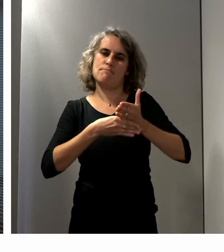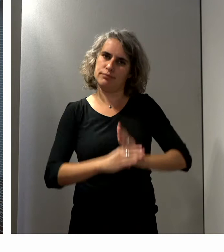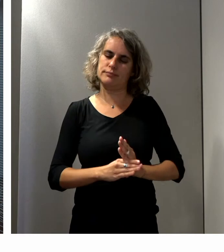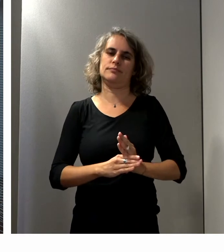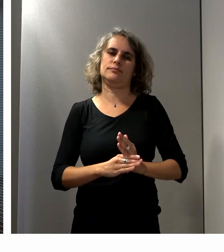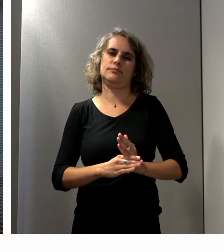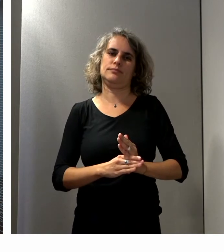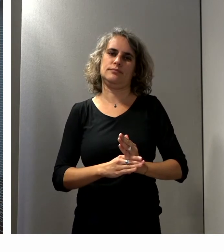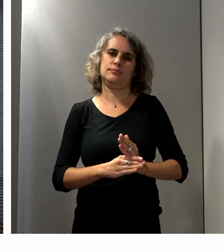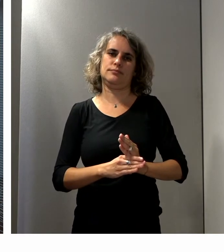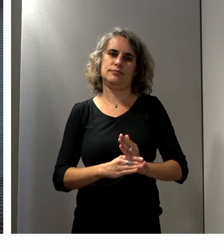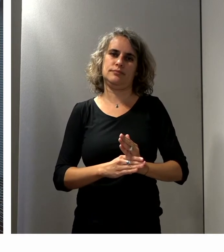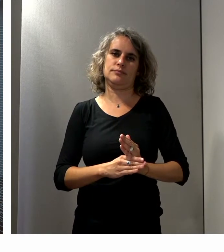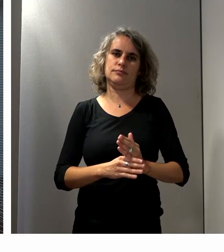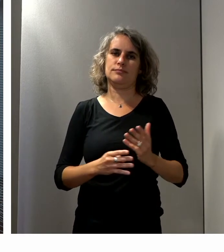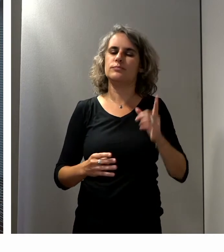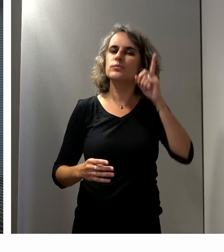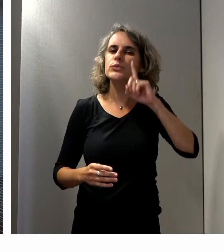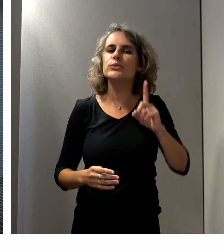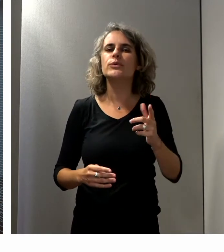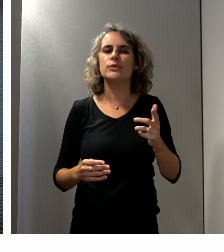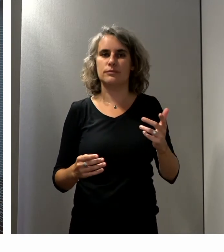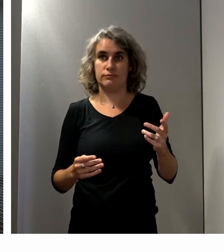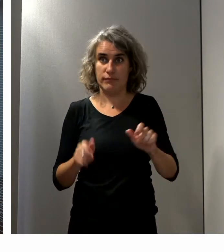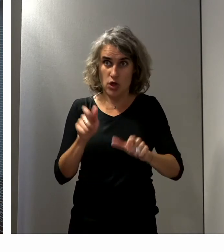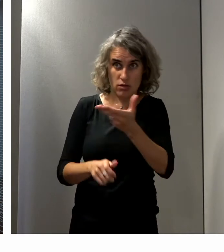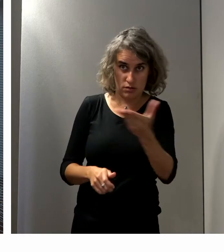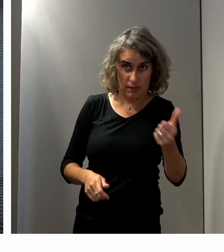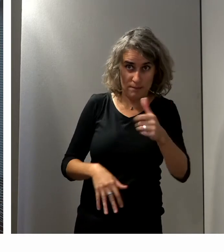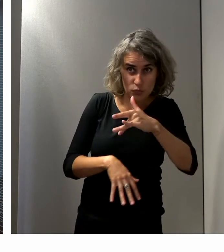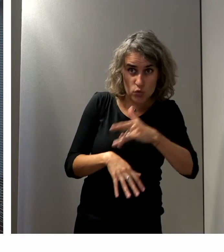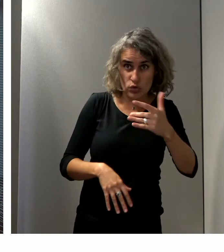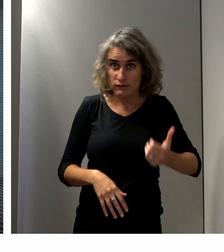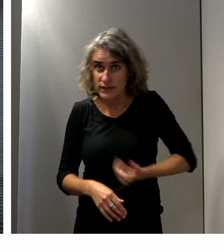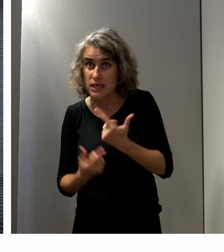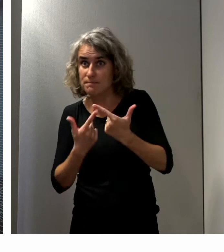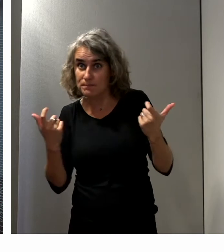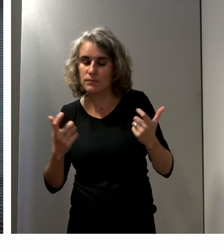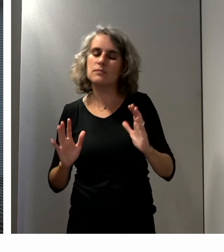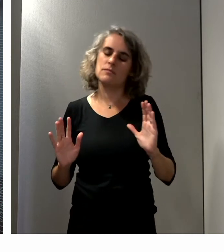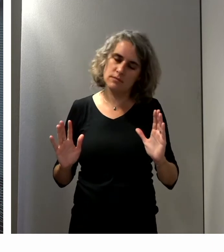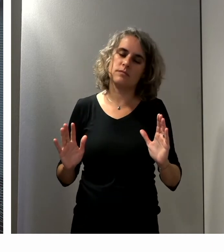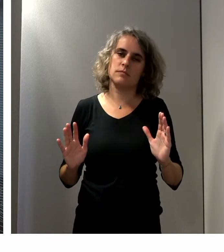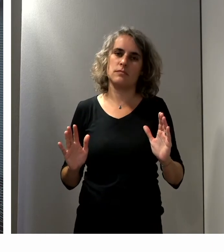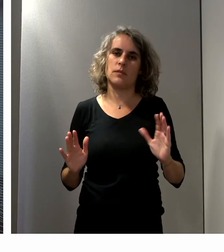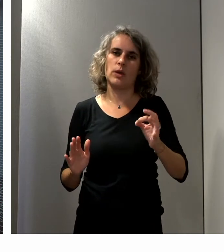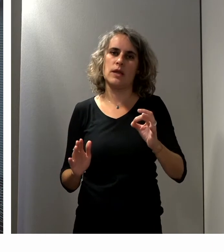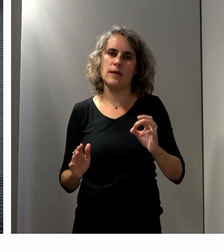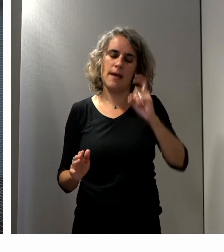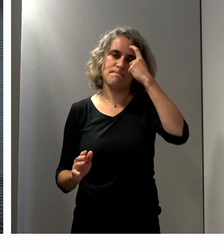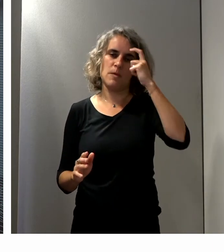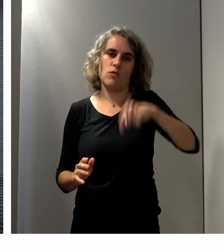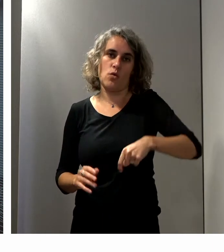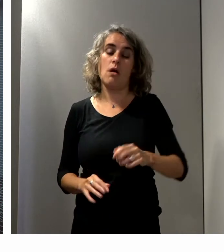pour, ceux qui sont, concernés, pour pouvoir aussi, prendre en compte. Donc, vous avez tout à fait